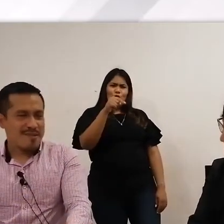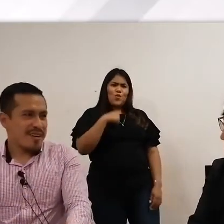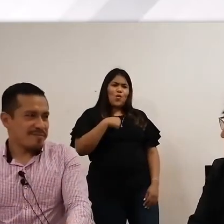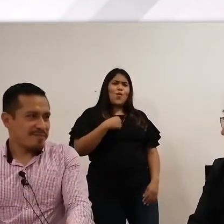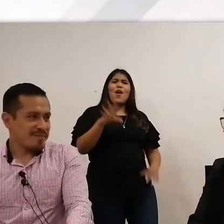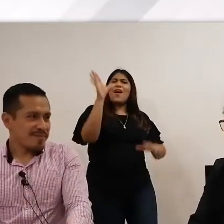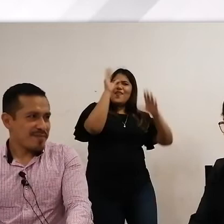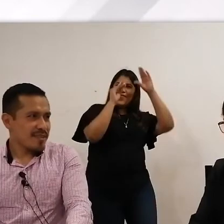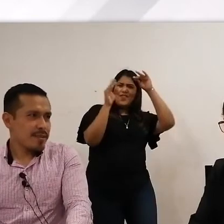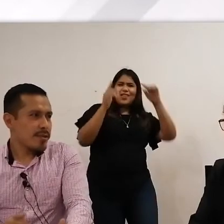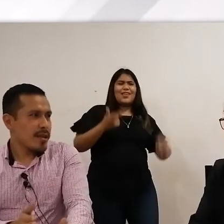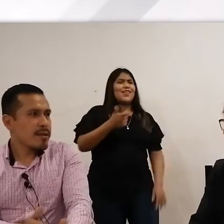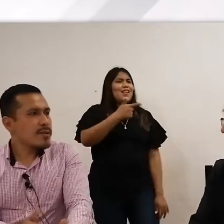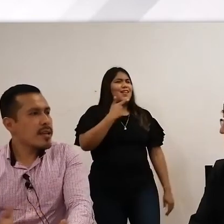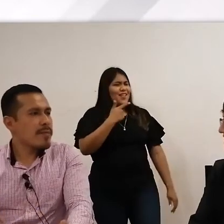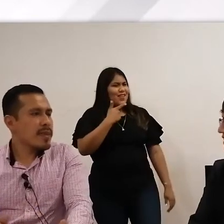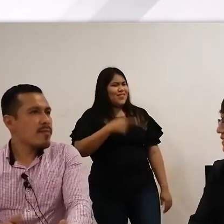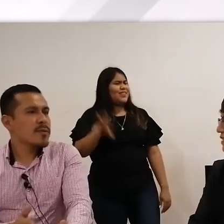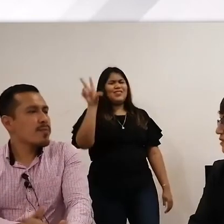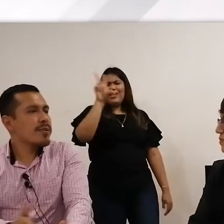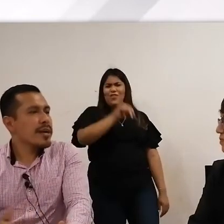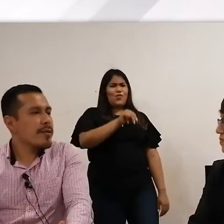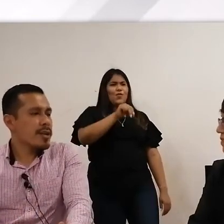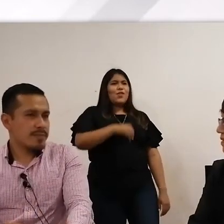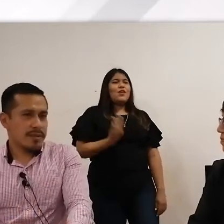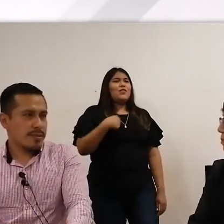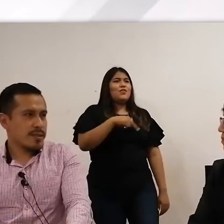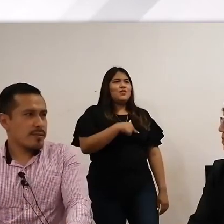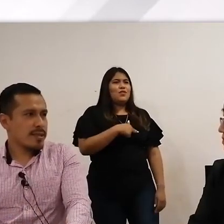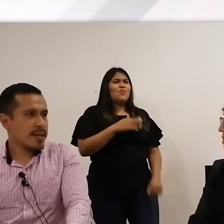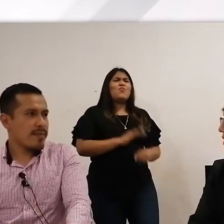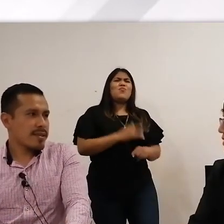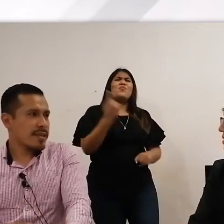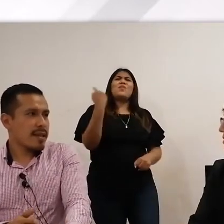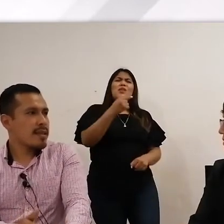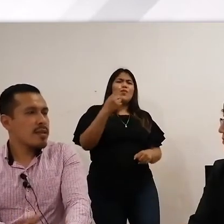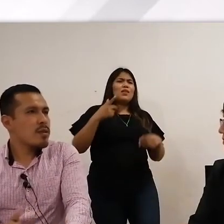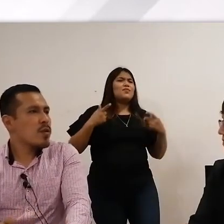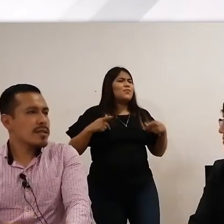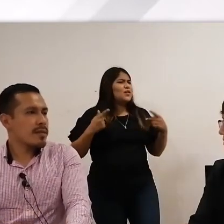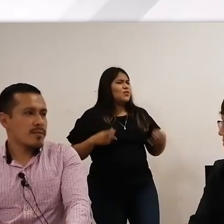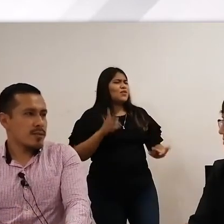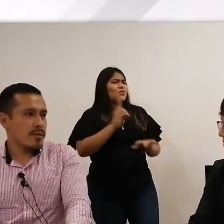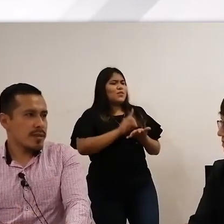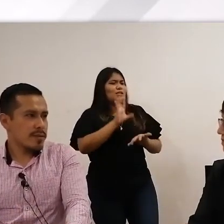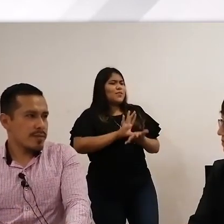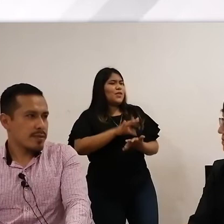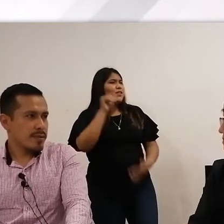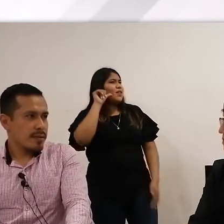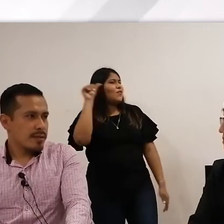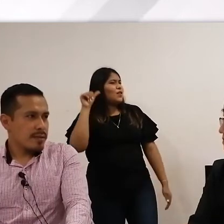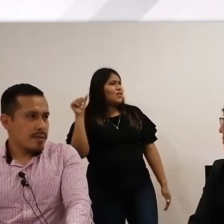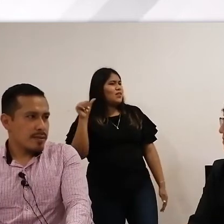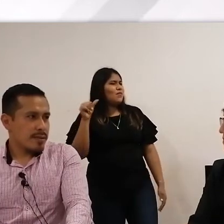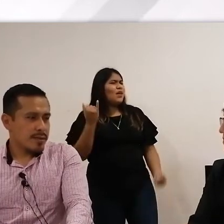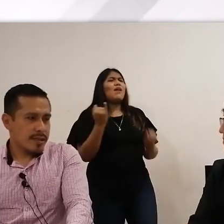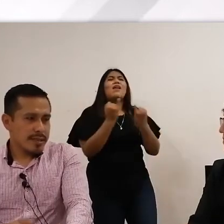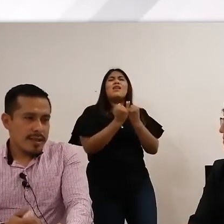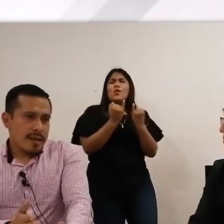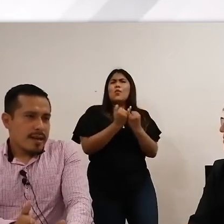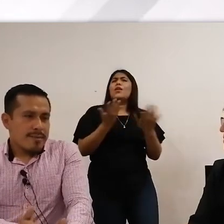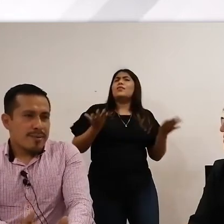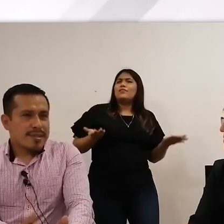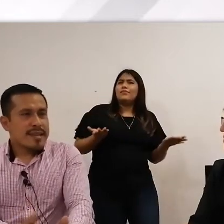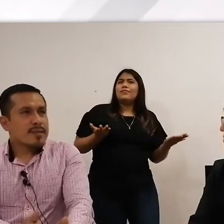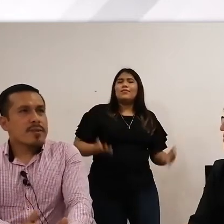aprendan mi idioma. No, o sea, nos adaptamos. ¿Por qué con las personas con discapacidad no hacemos lo mismo? ¿No?